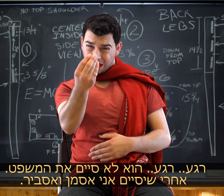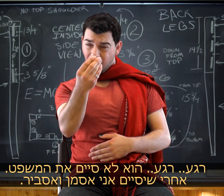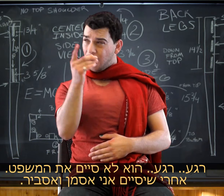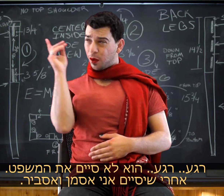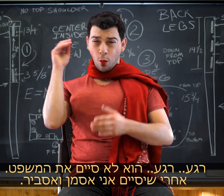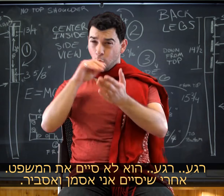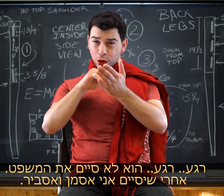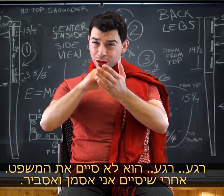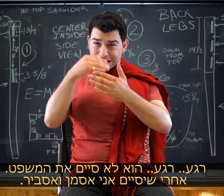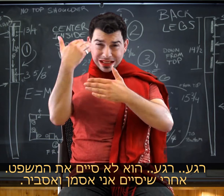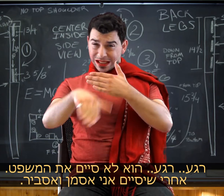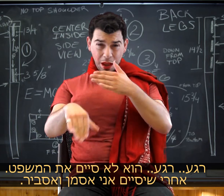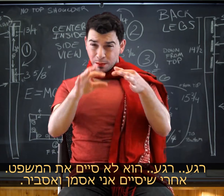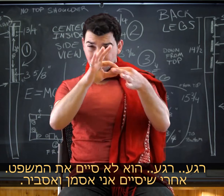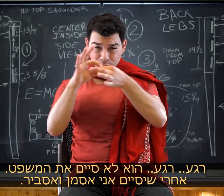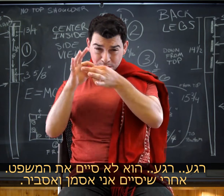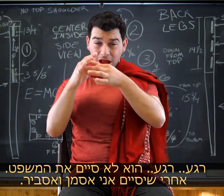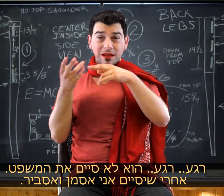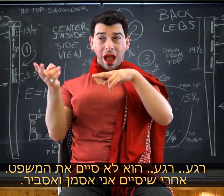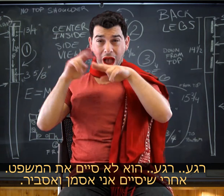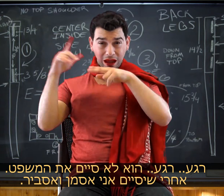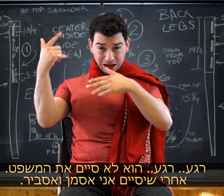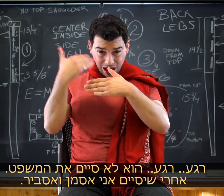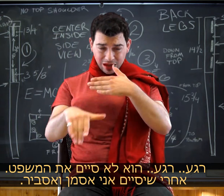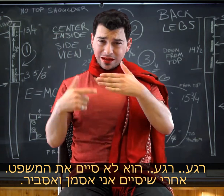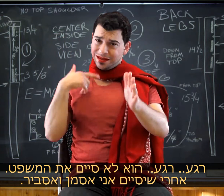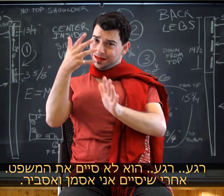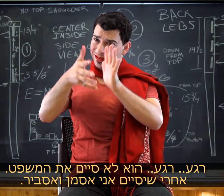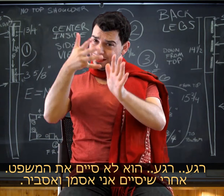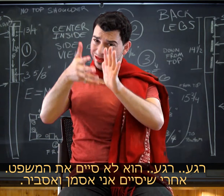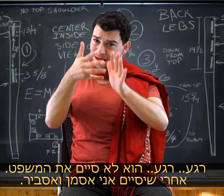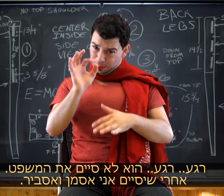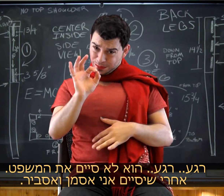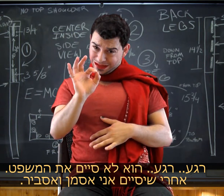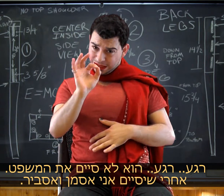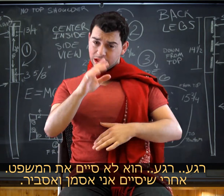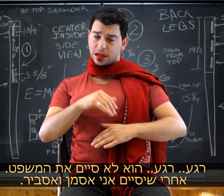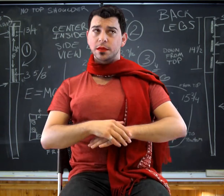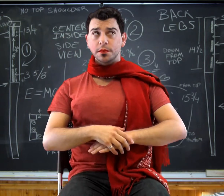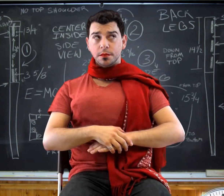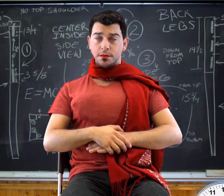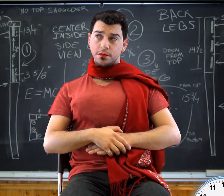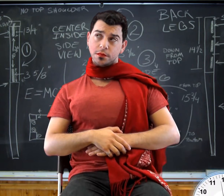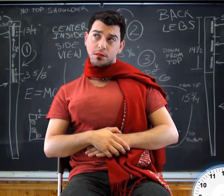רגע, רגע, הוא לא סיים את המשפט. אחרי שיסיים, אני אסמן ואסביר.